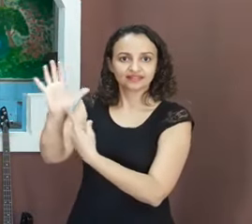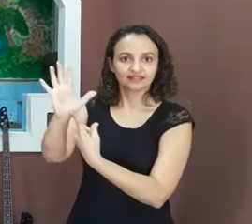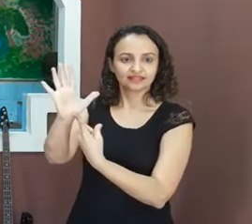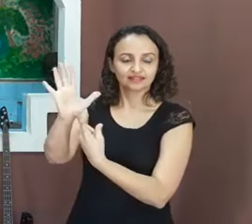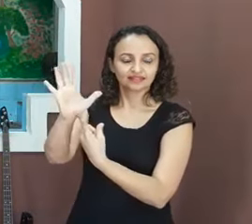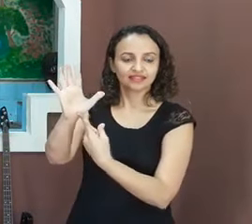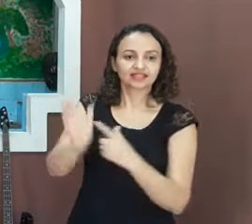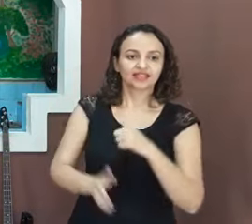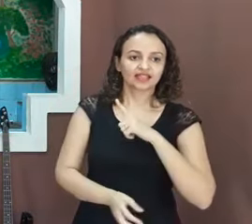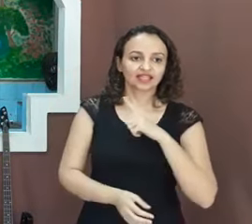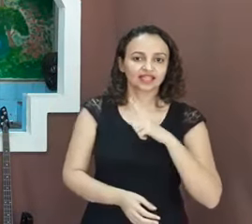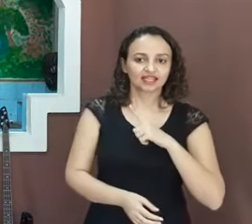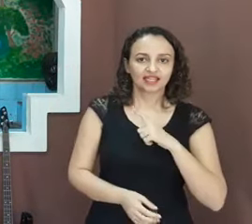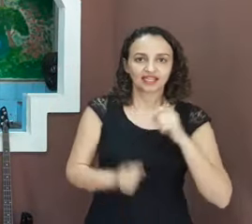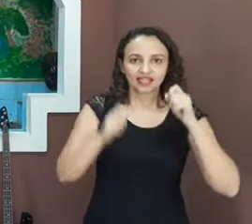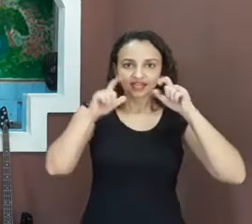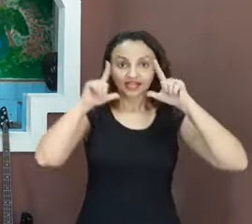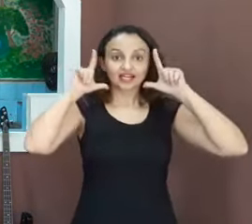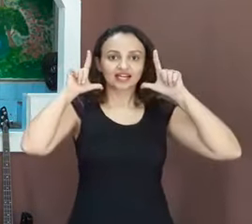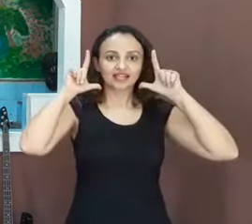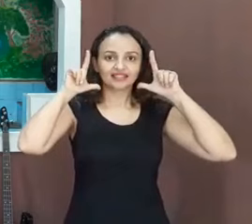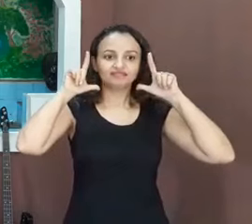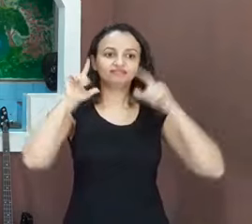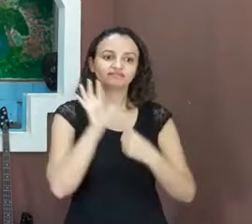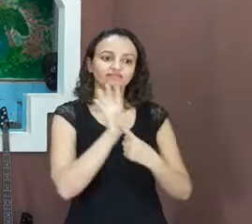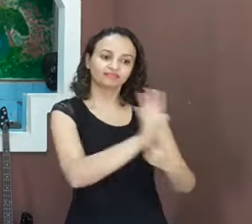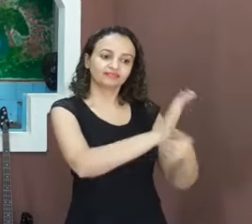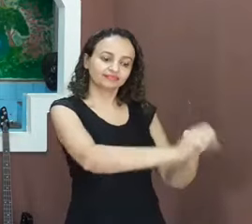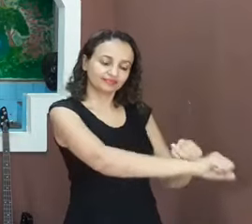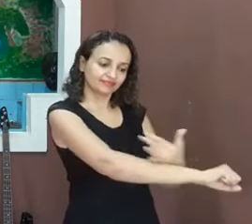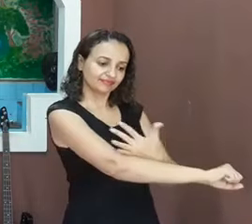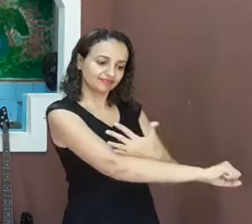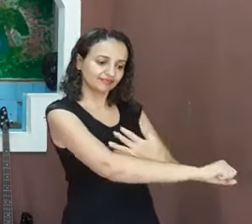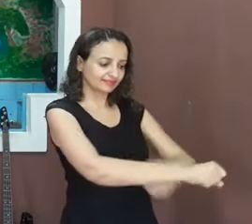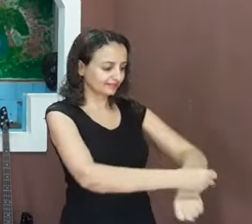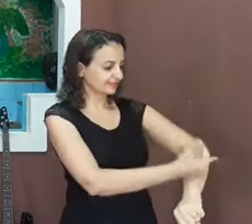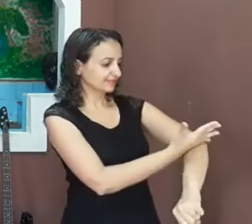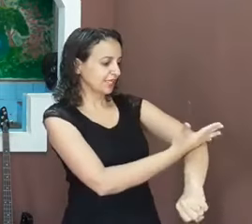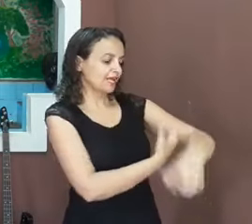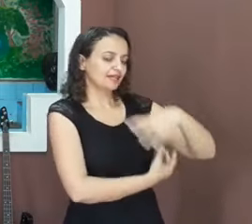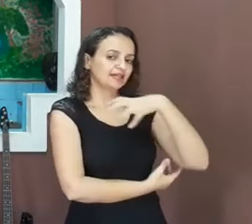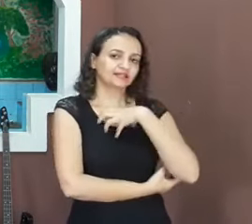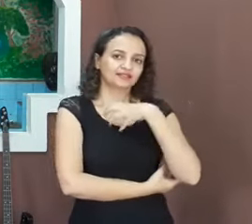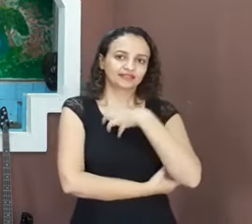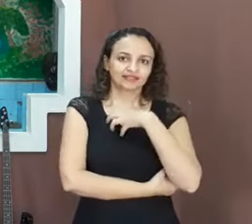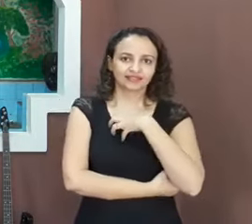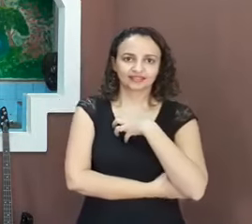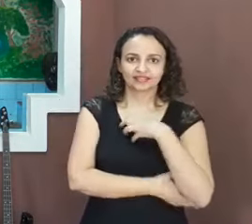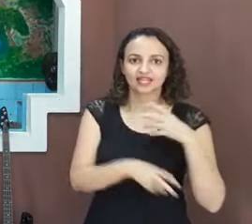trabalho, essas carinhas revelam nossas emoções, nossos sentimentos, né?